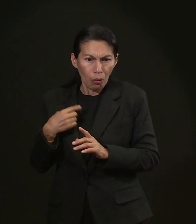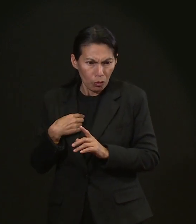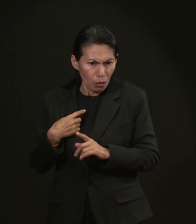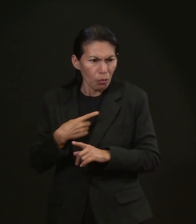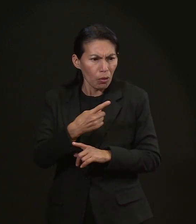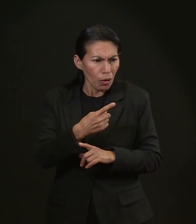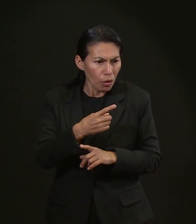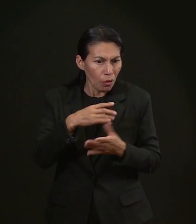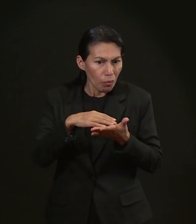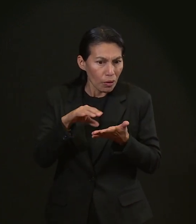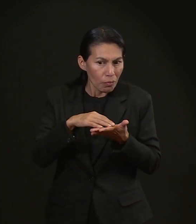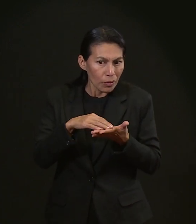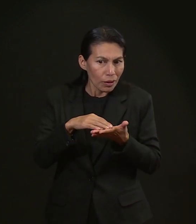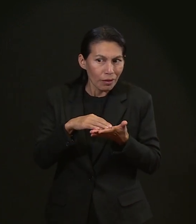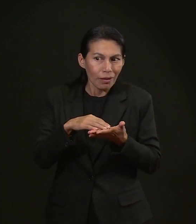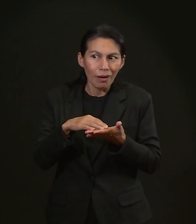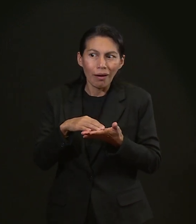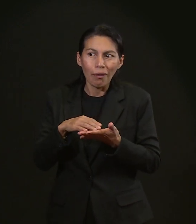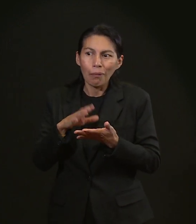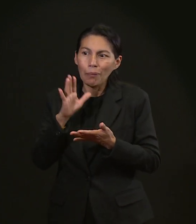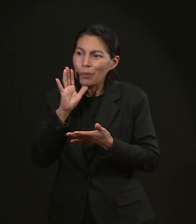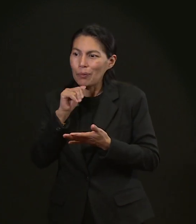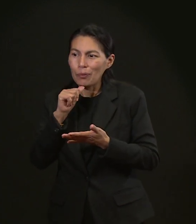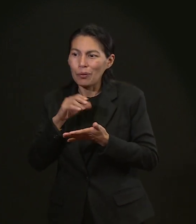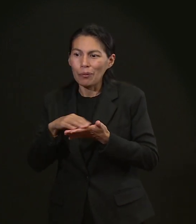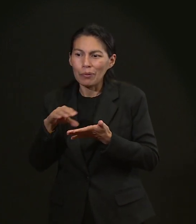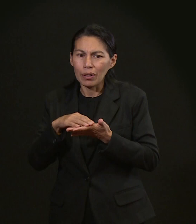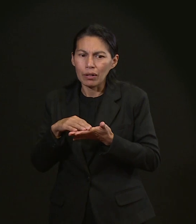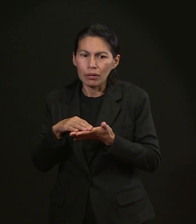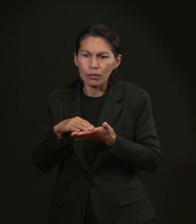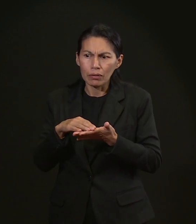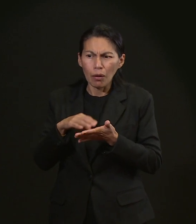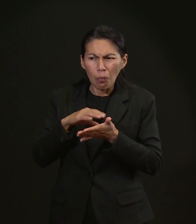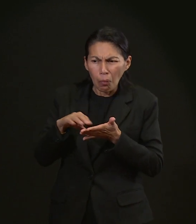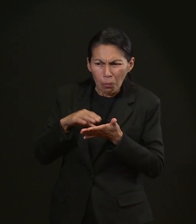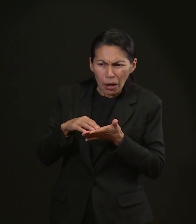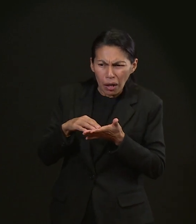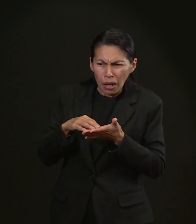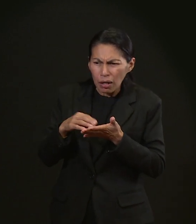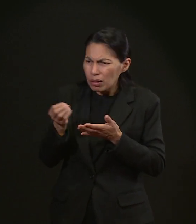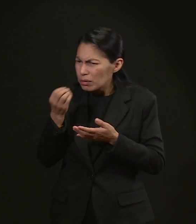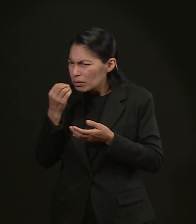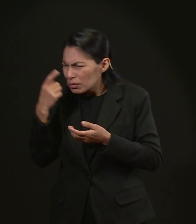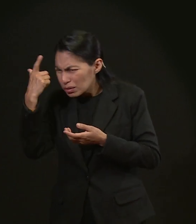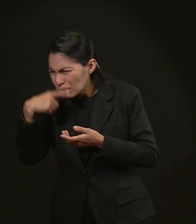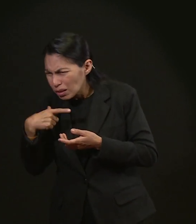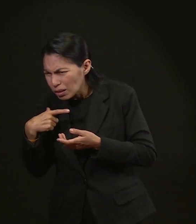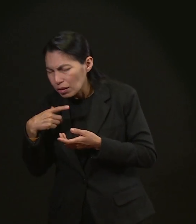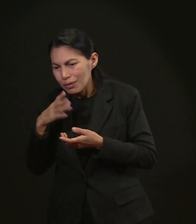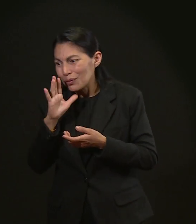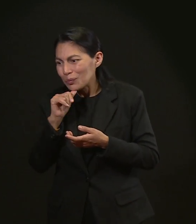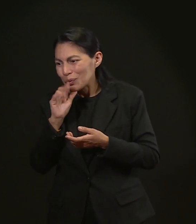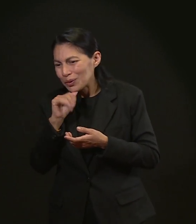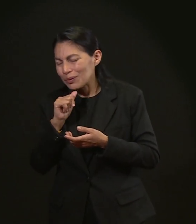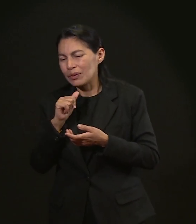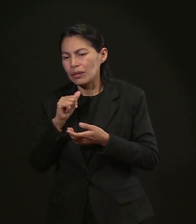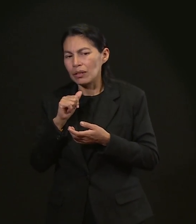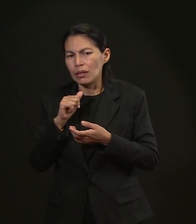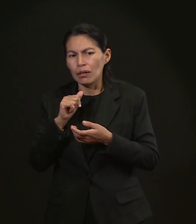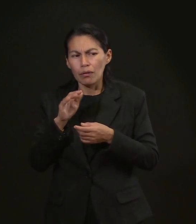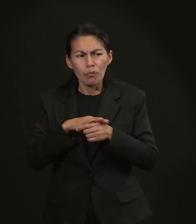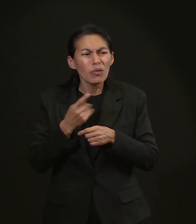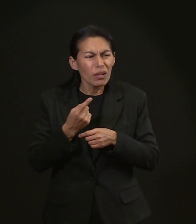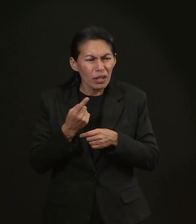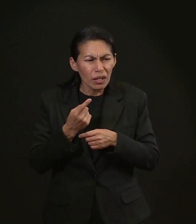voy y compramos allí algo dice no es que no puedo comprar como no es que no puedo salir a cenar pero por qué